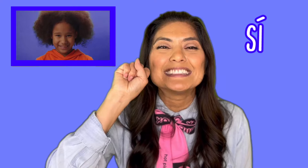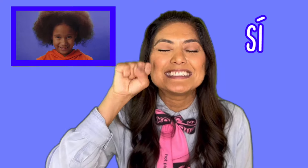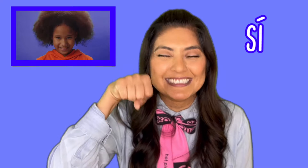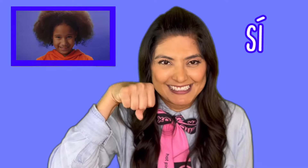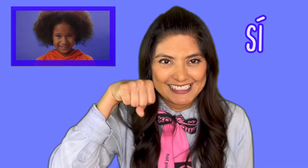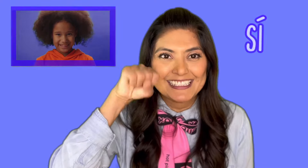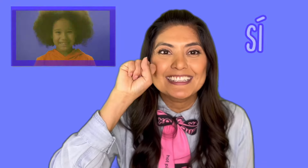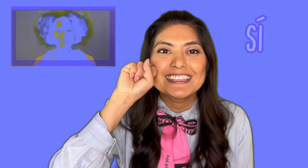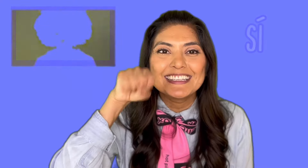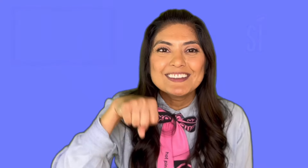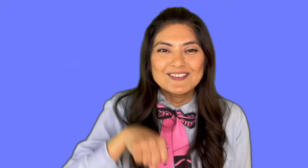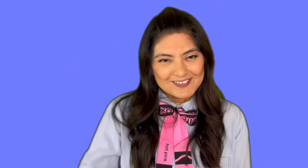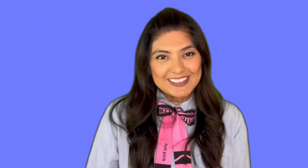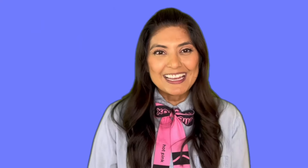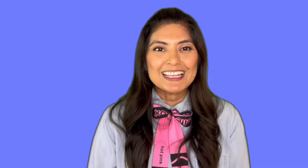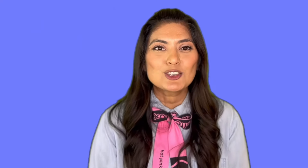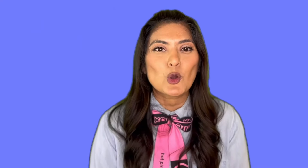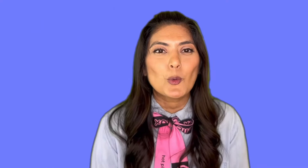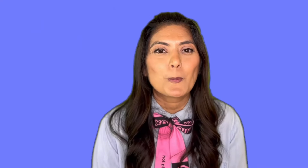Sí. Bien hecho.